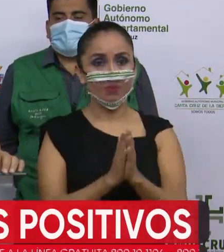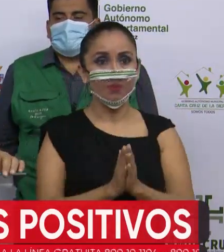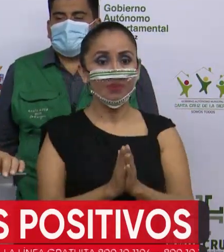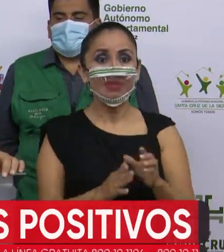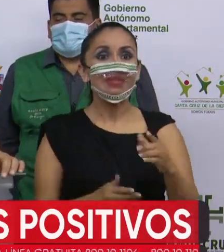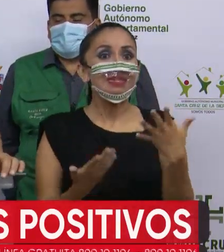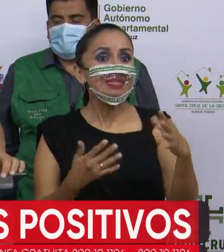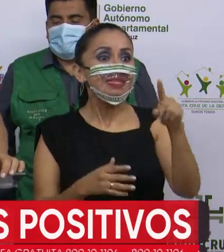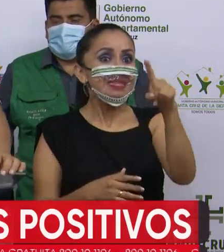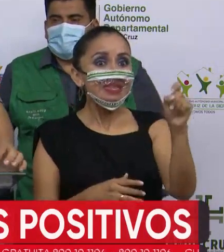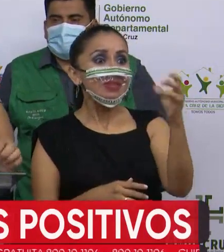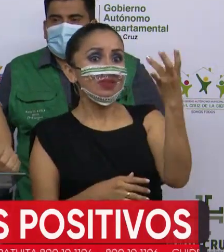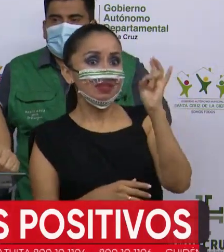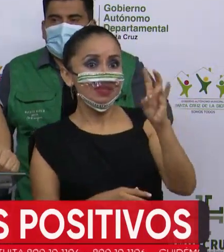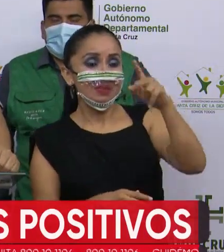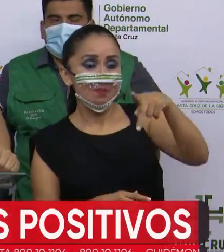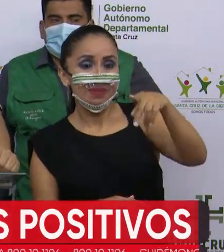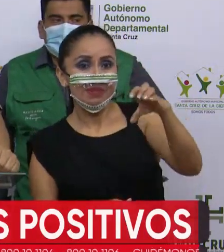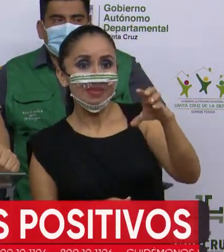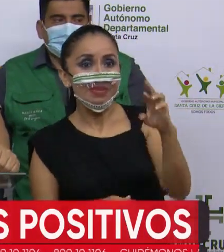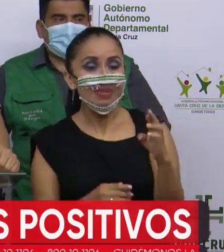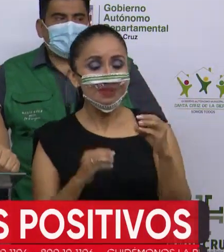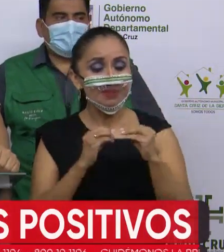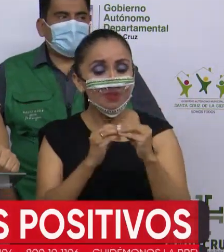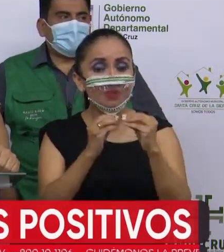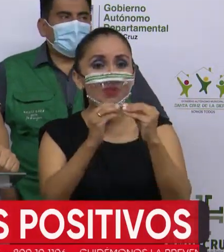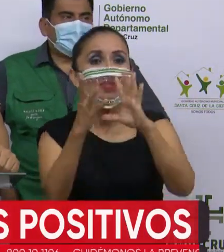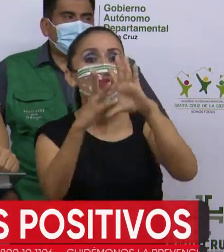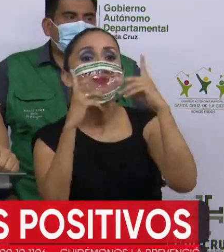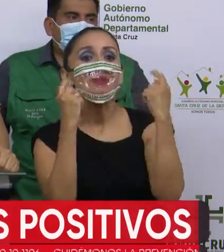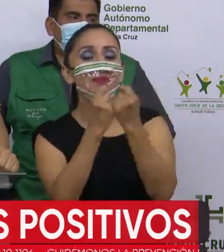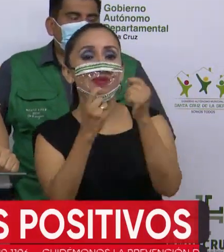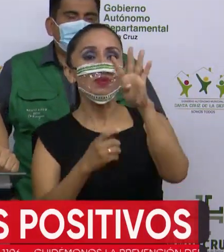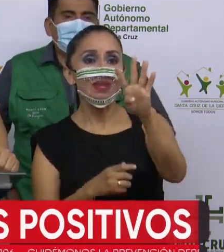estos 117 PCR al acumulado departamental de